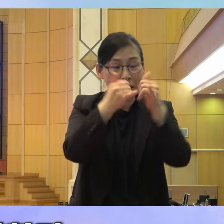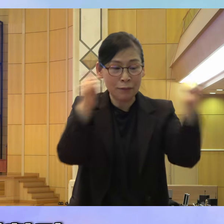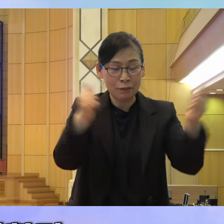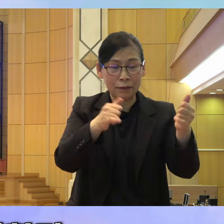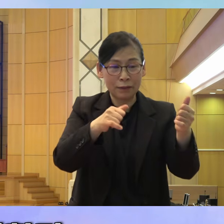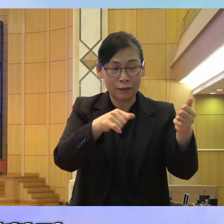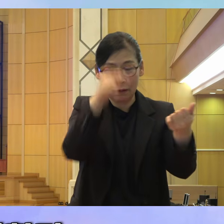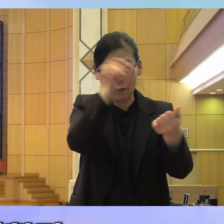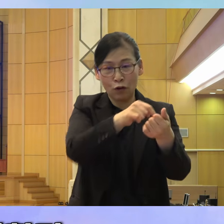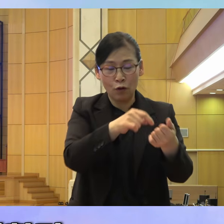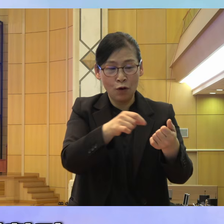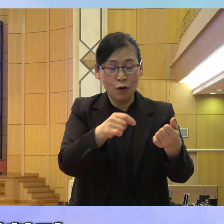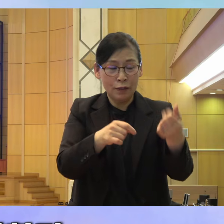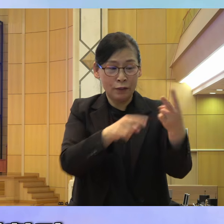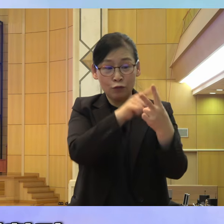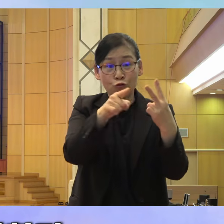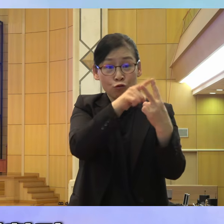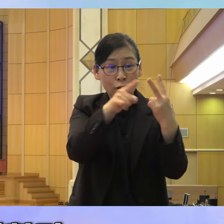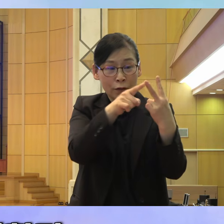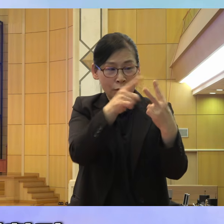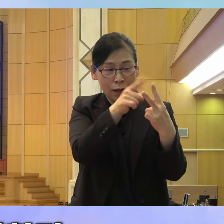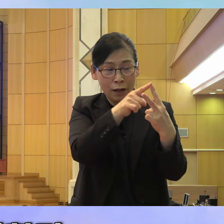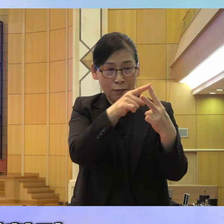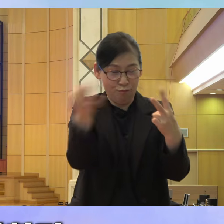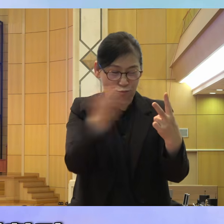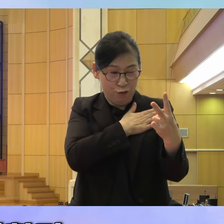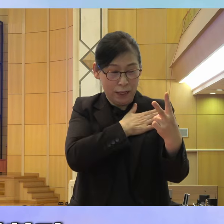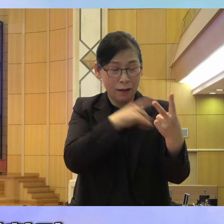가리켜서 부자와 가난한 자를